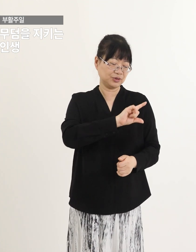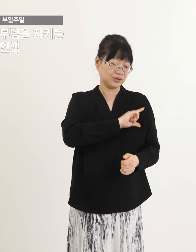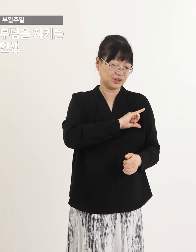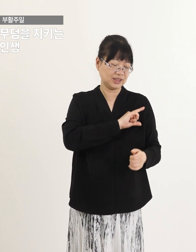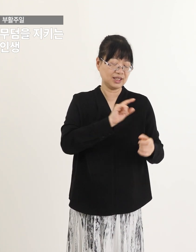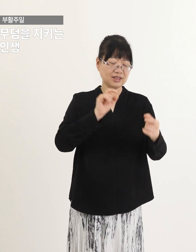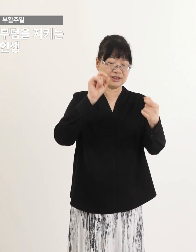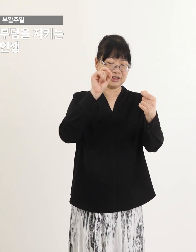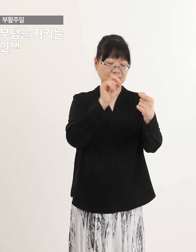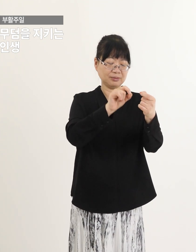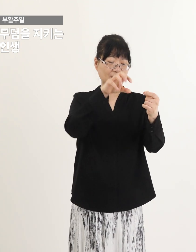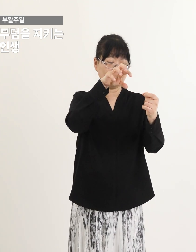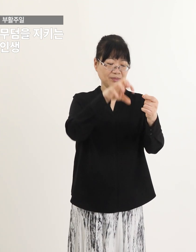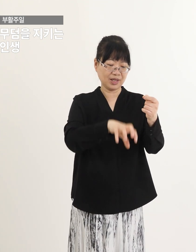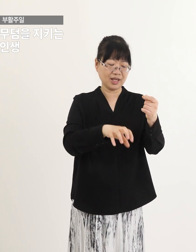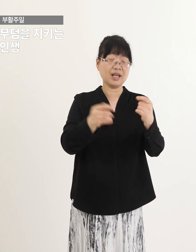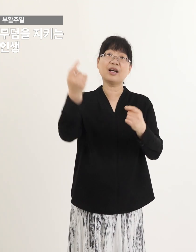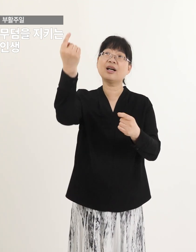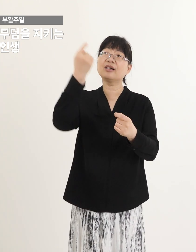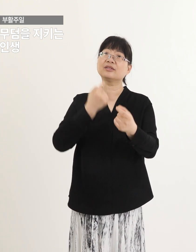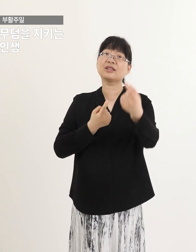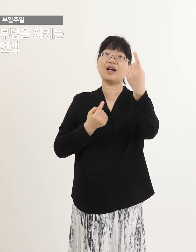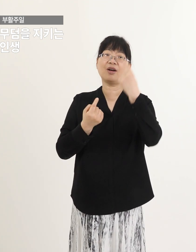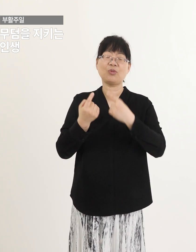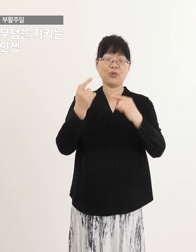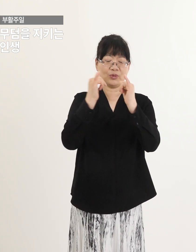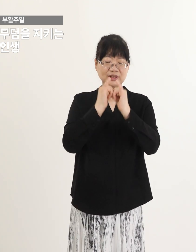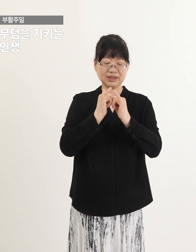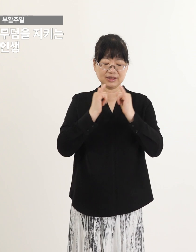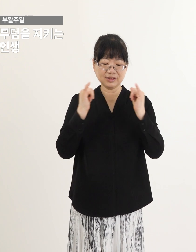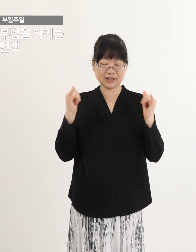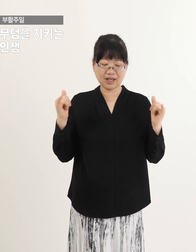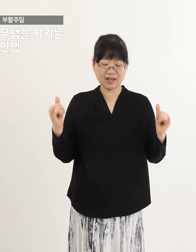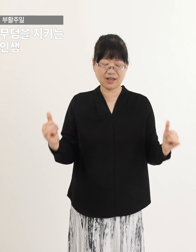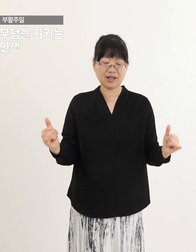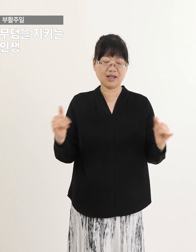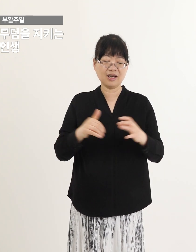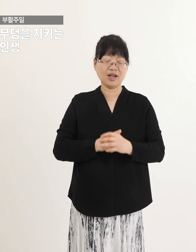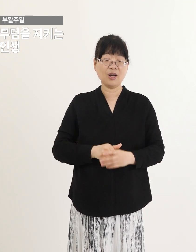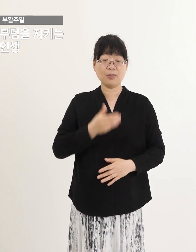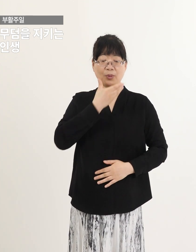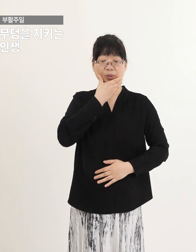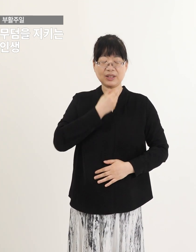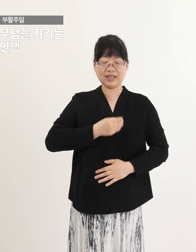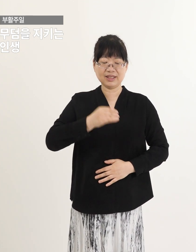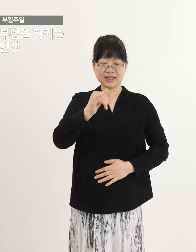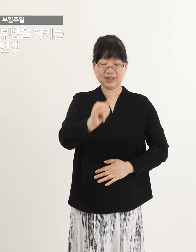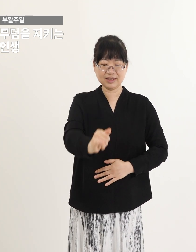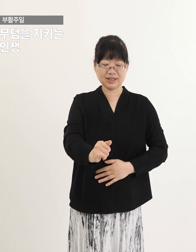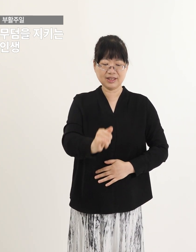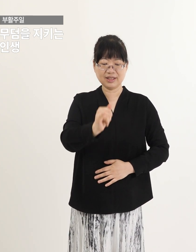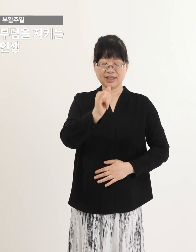예수 이름 앞에 나오는 자 복이